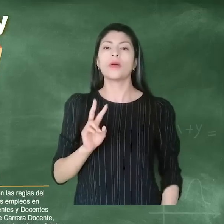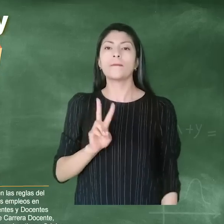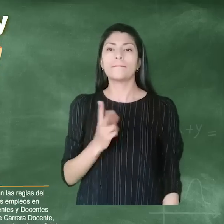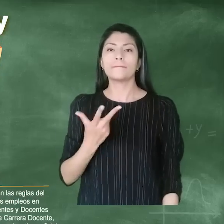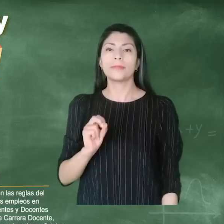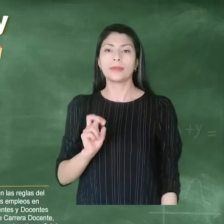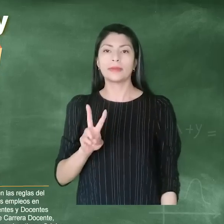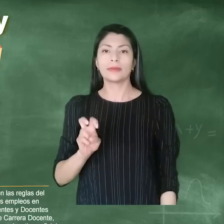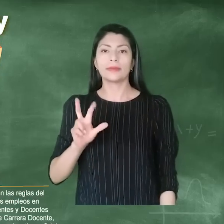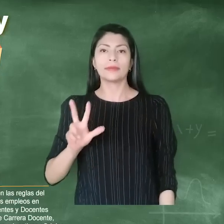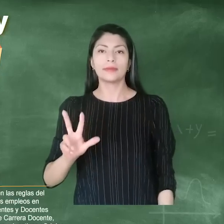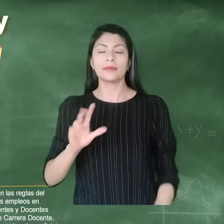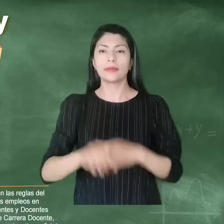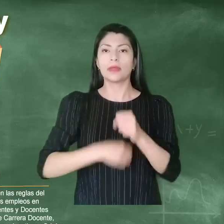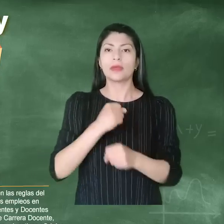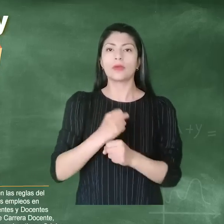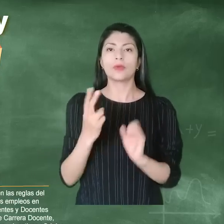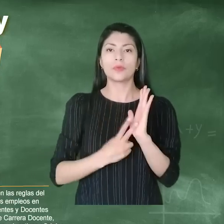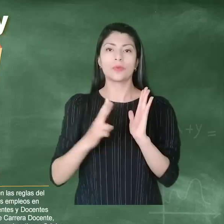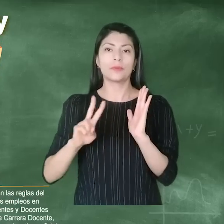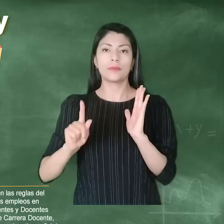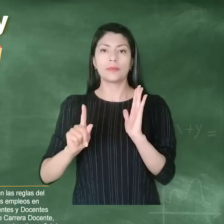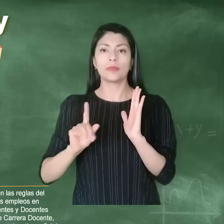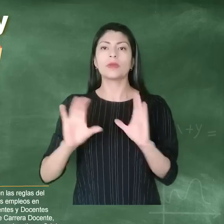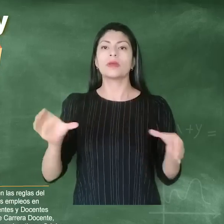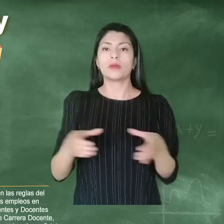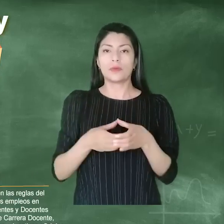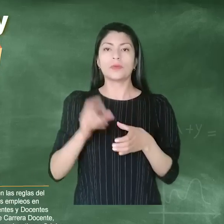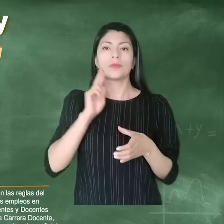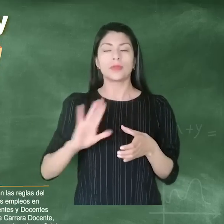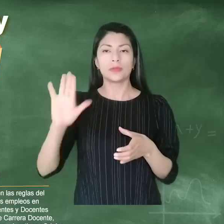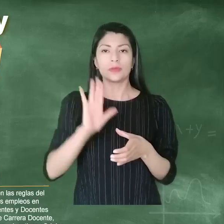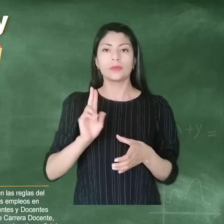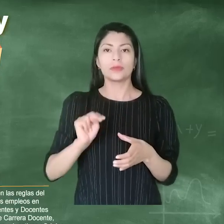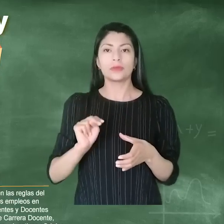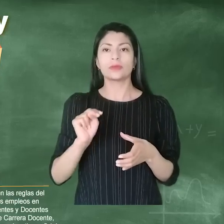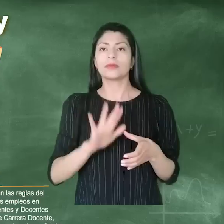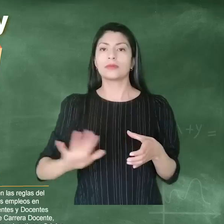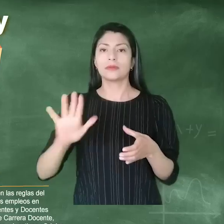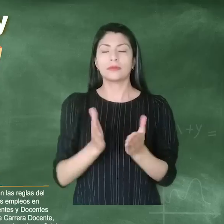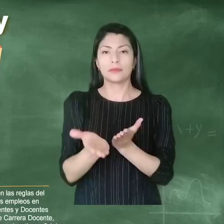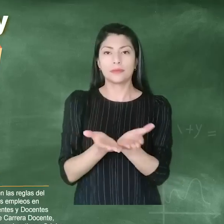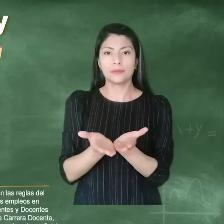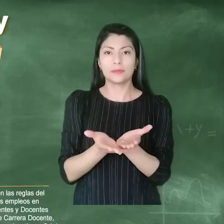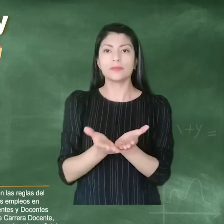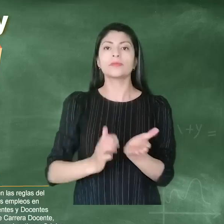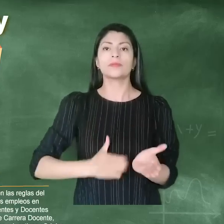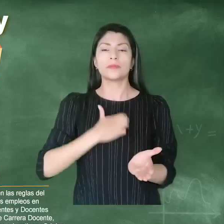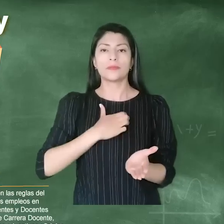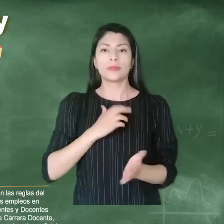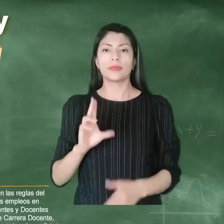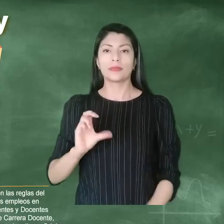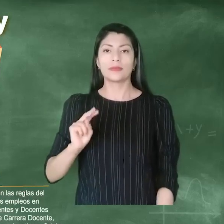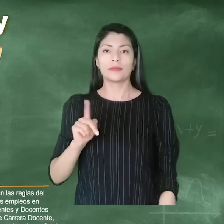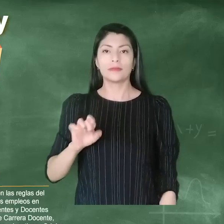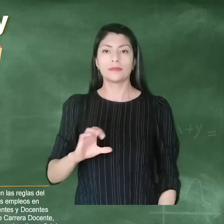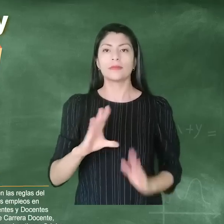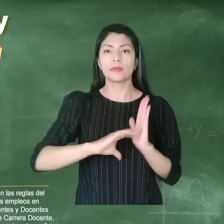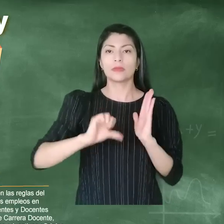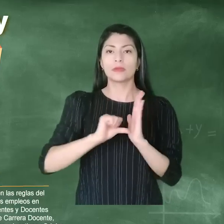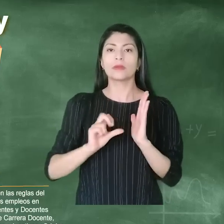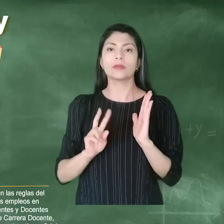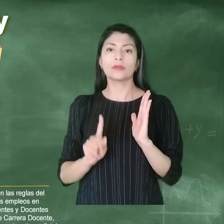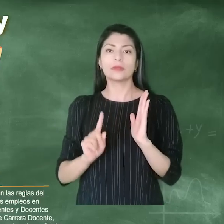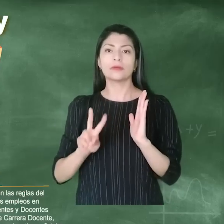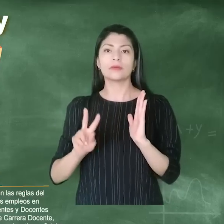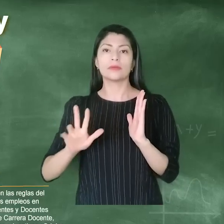Acuerdo número 2073 de 2021 de la CNSC, y considerando el